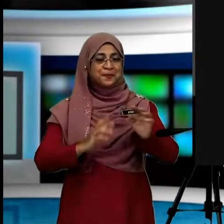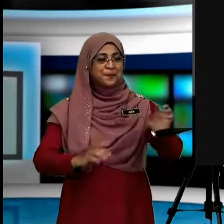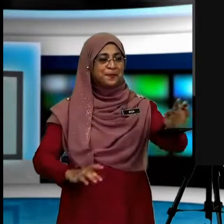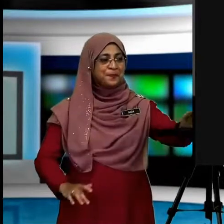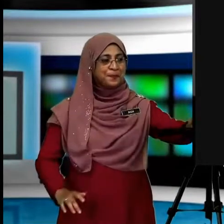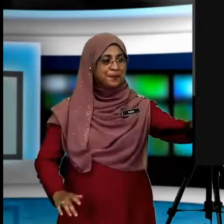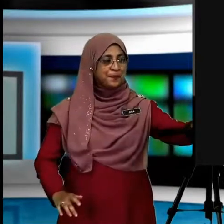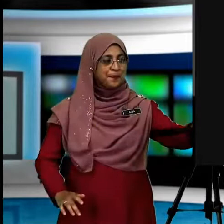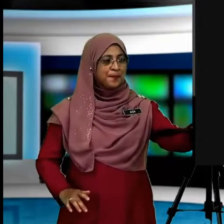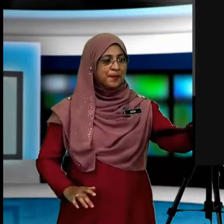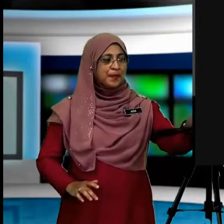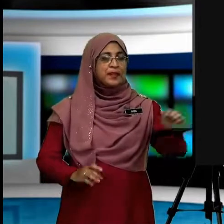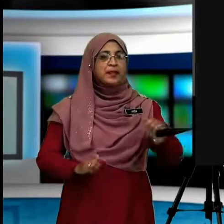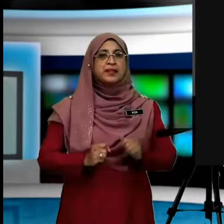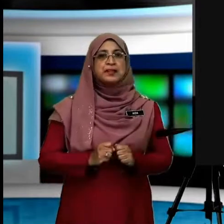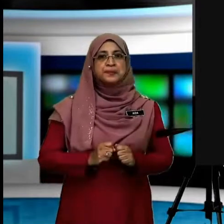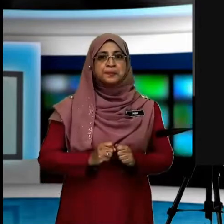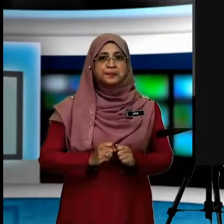kenapa